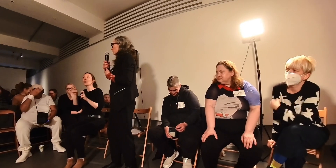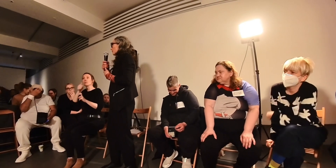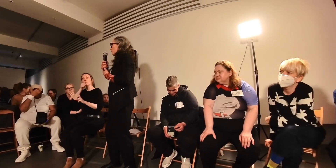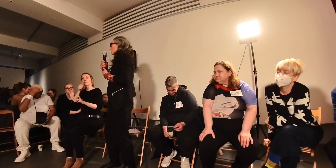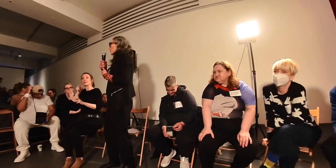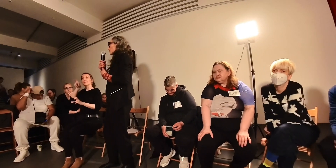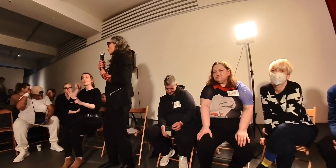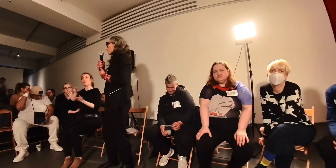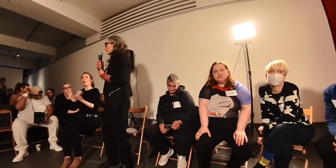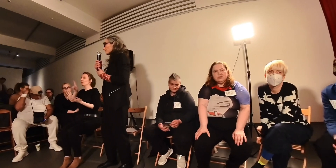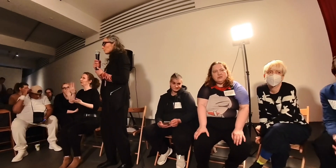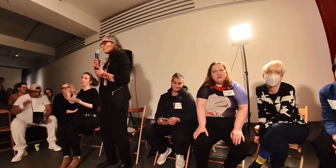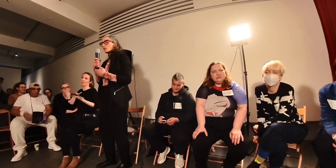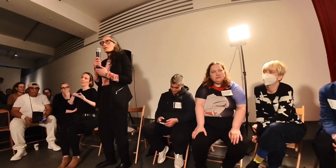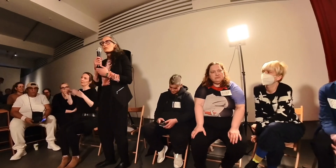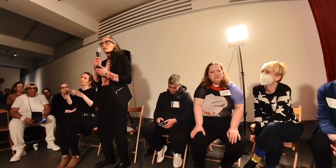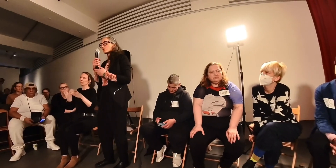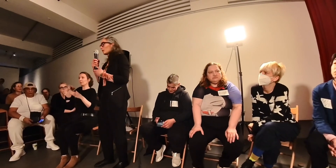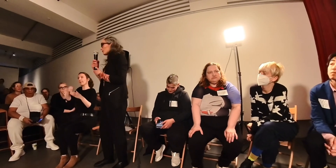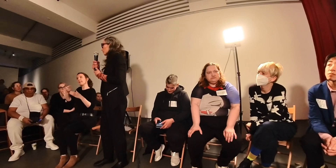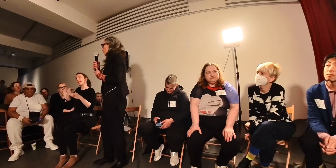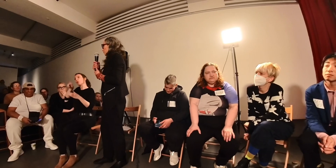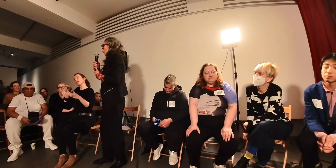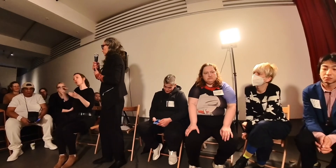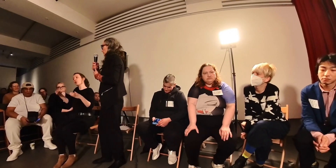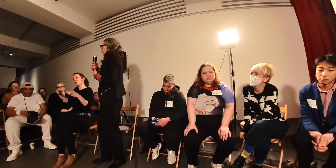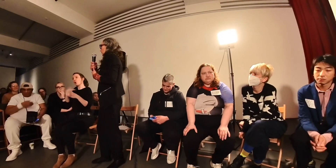kolektivu, který vzniknul za